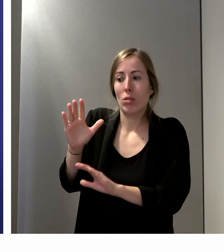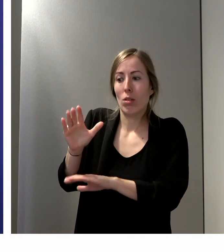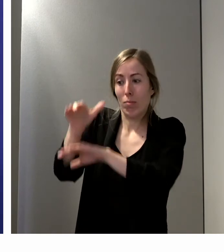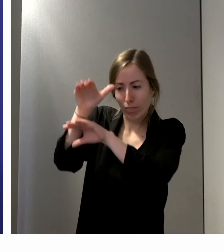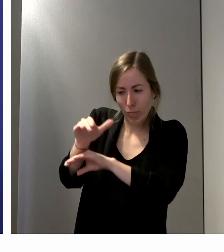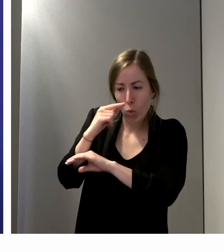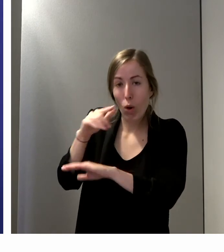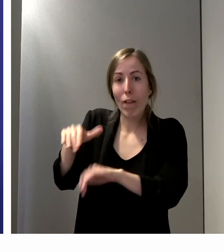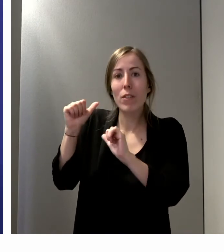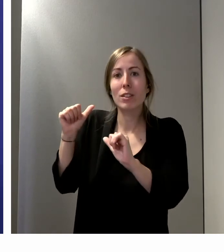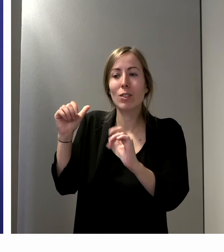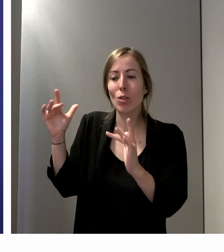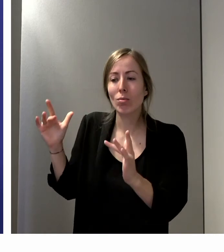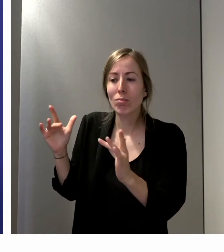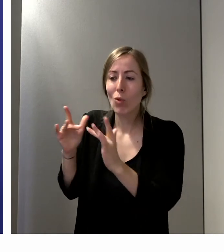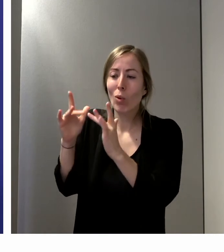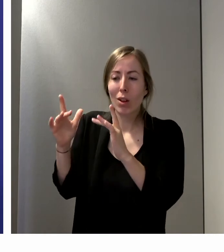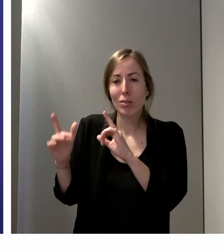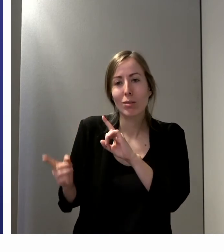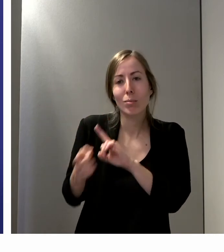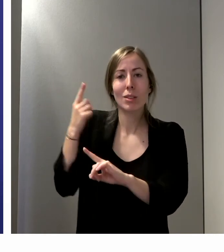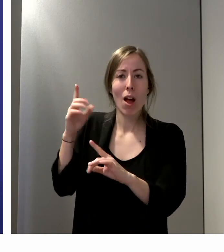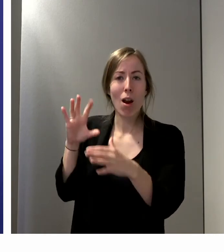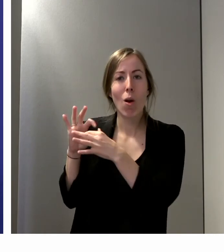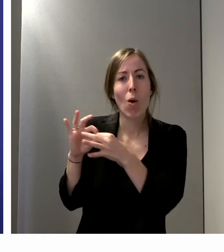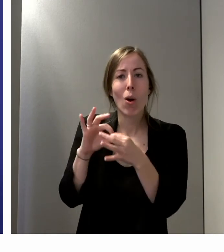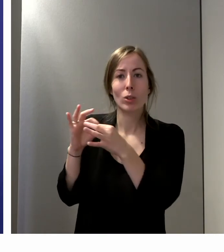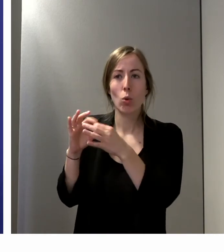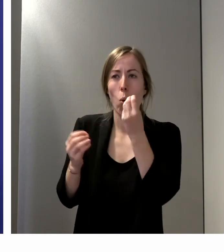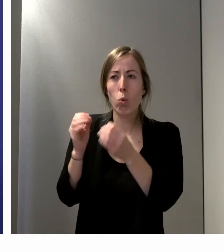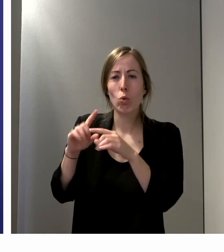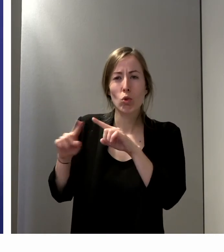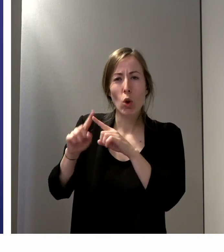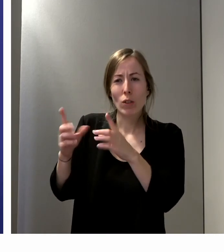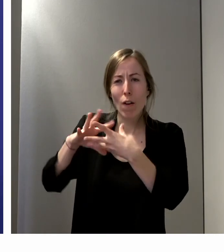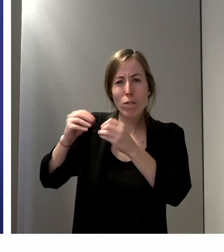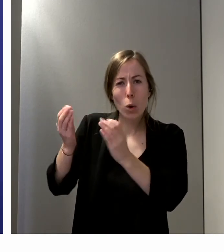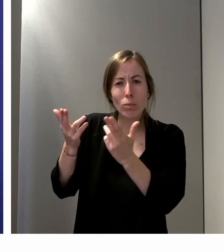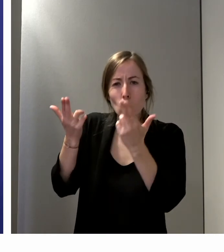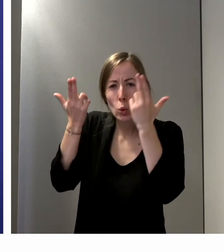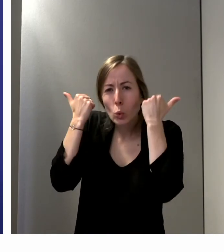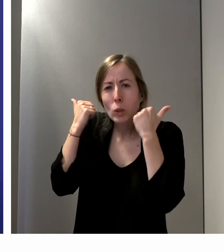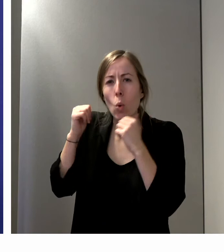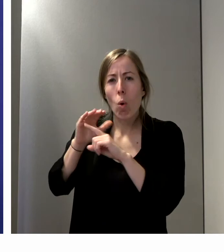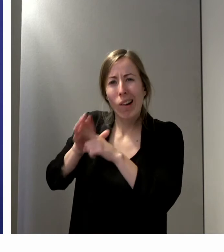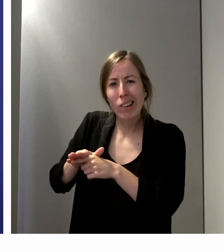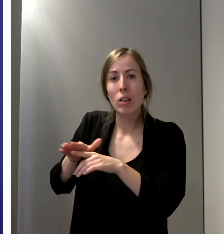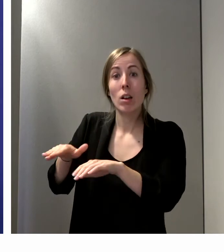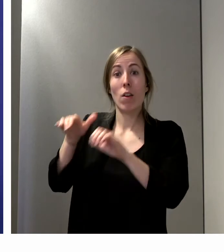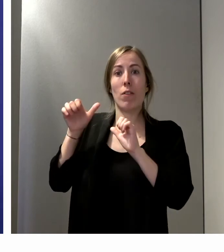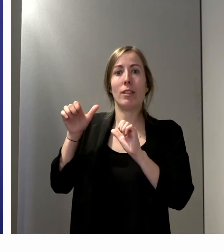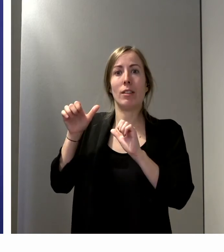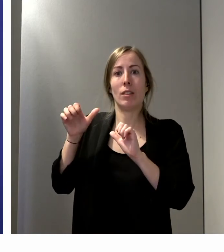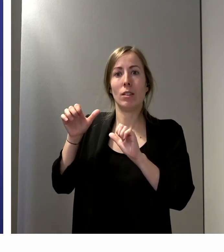relations particulières, privilégiées ou de soumission puissent se développer